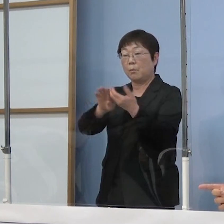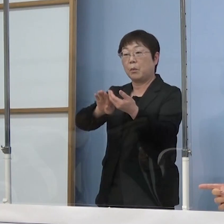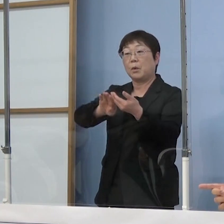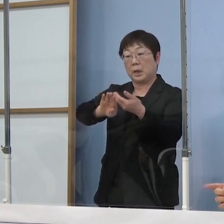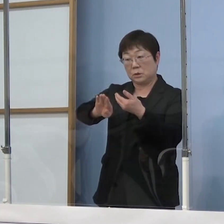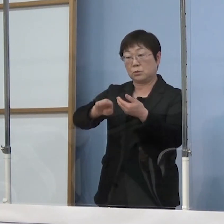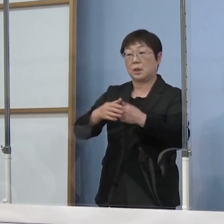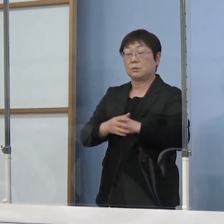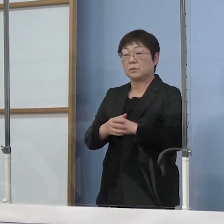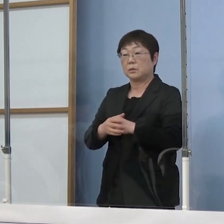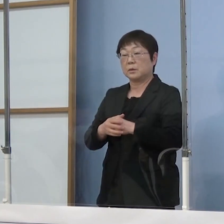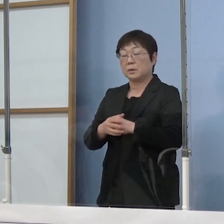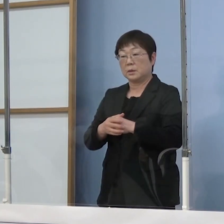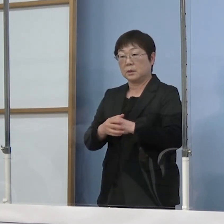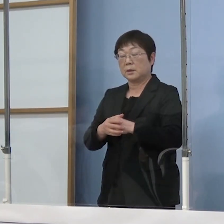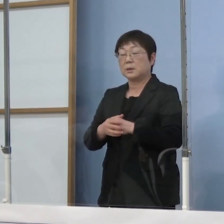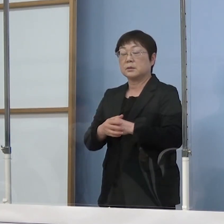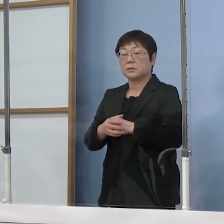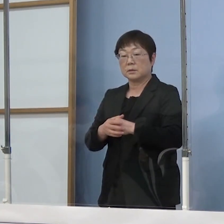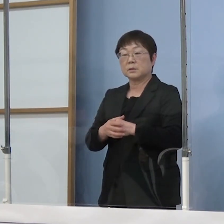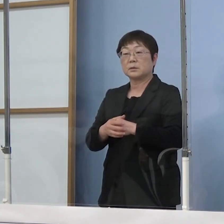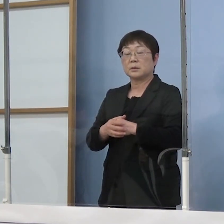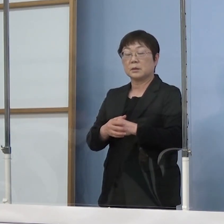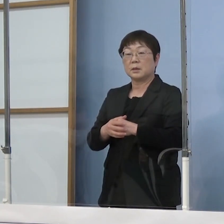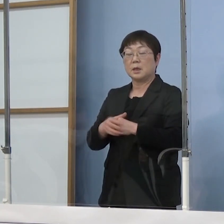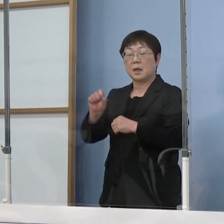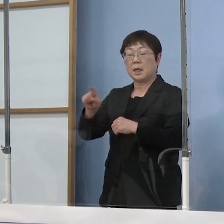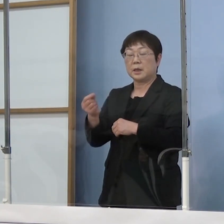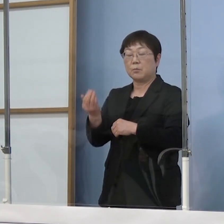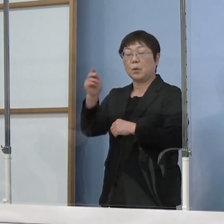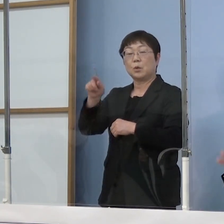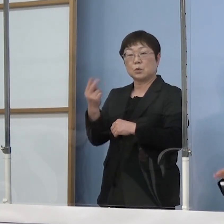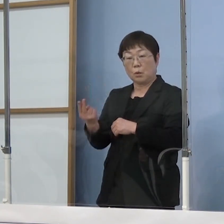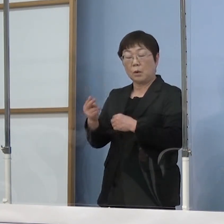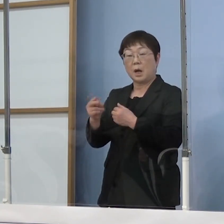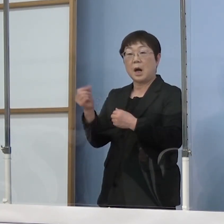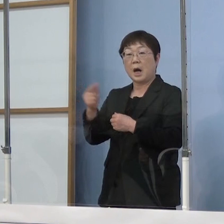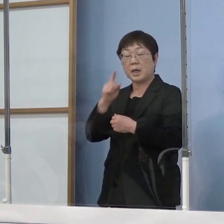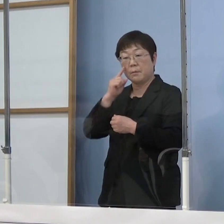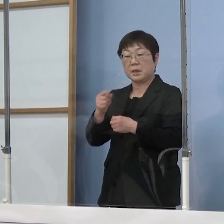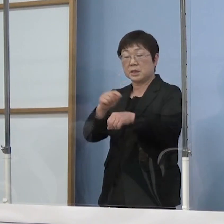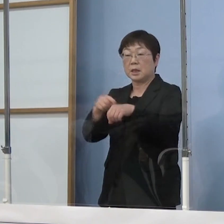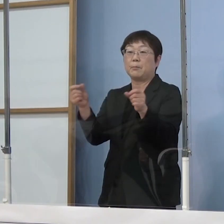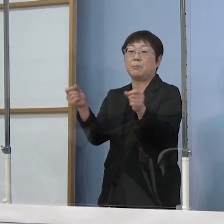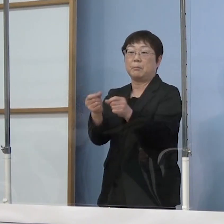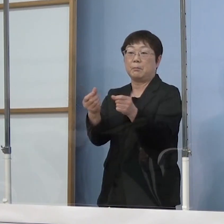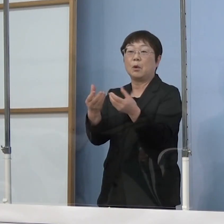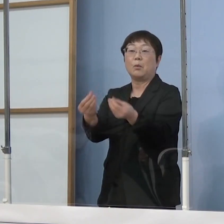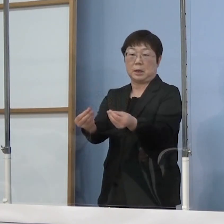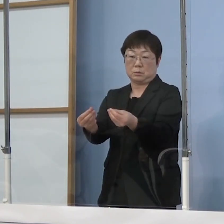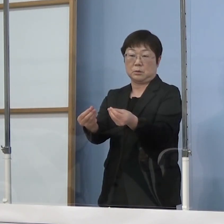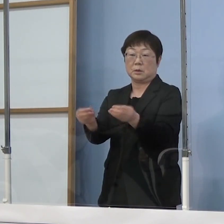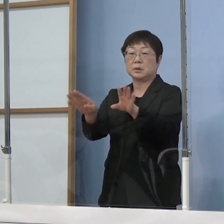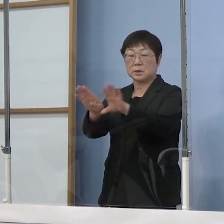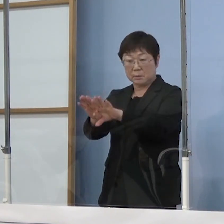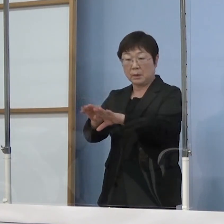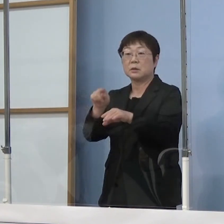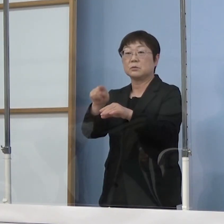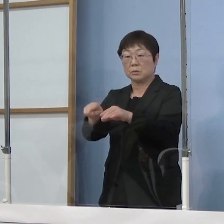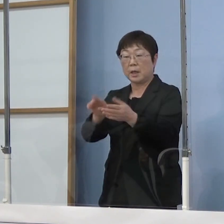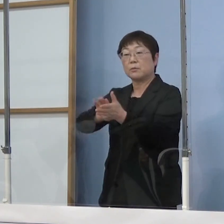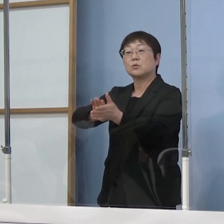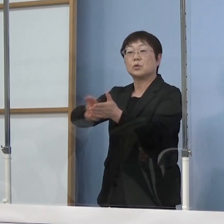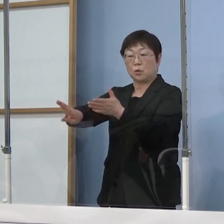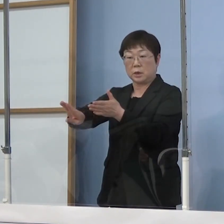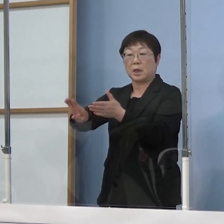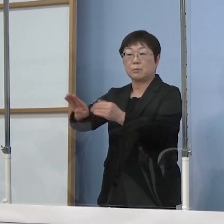れていますっていうのは、アイポートはそれまもっと早い時間で終わっているということは抜い